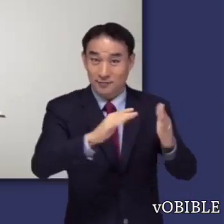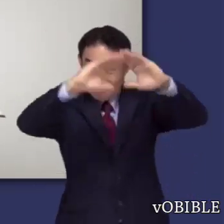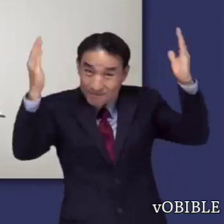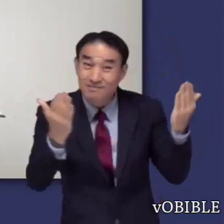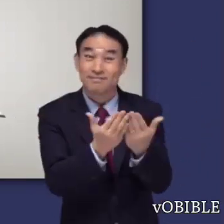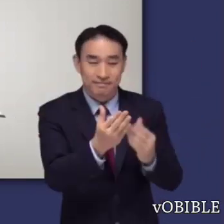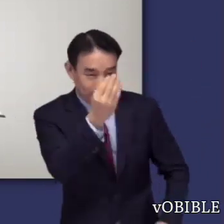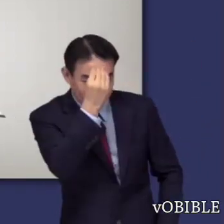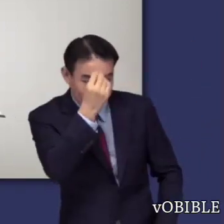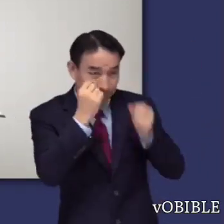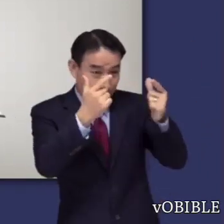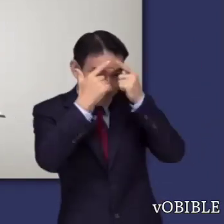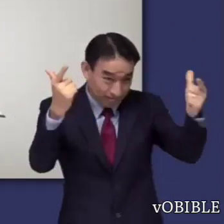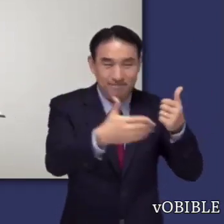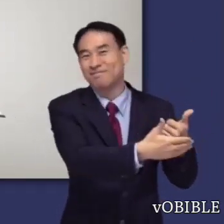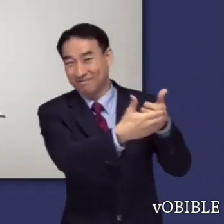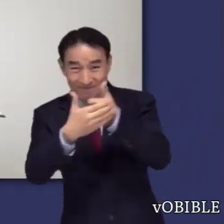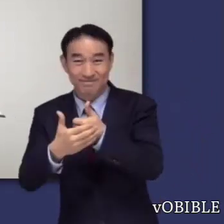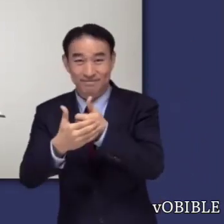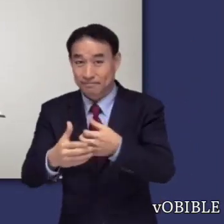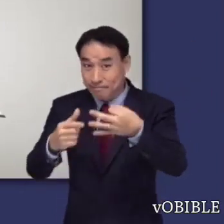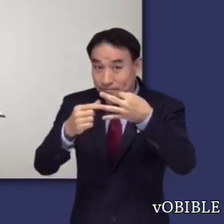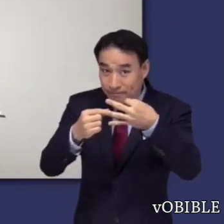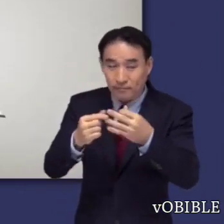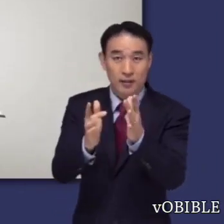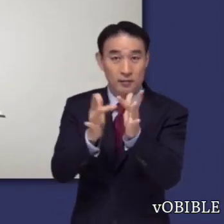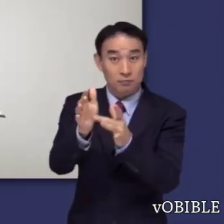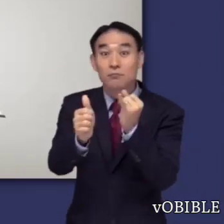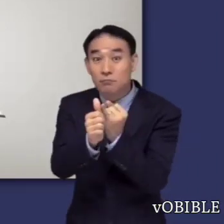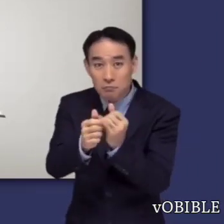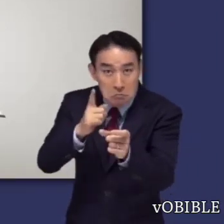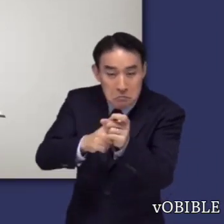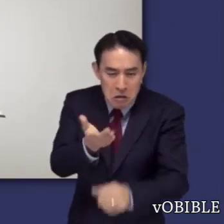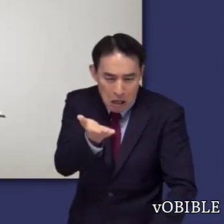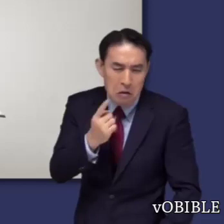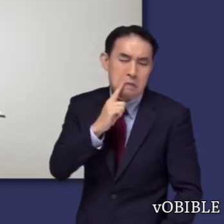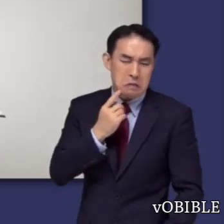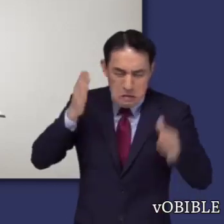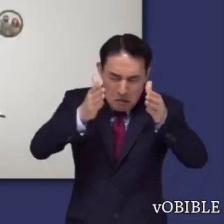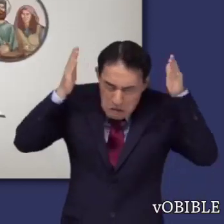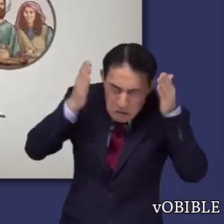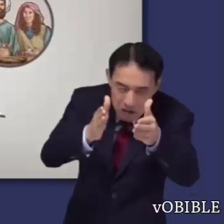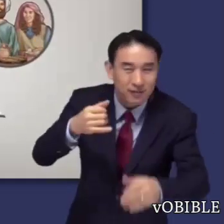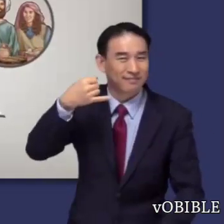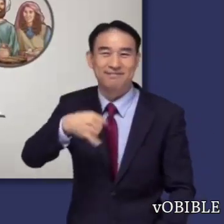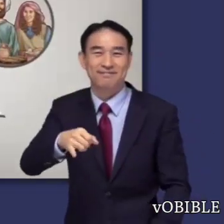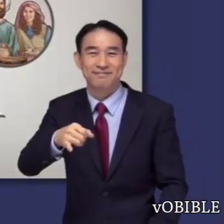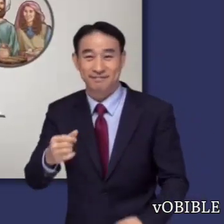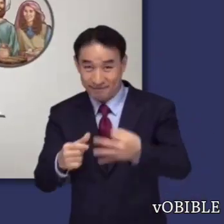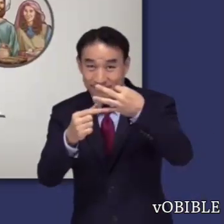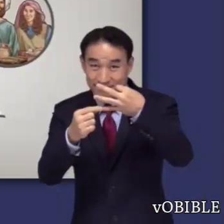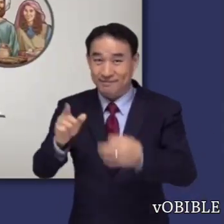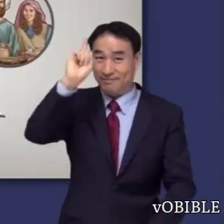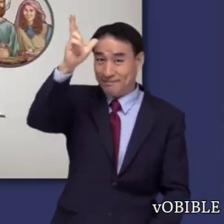样的人都能得救，确切认识真理。真基督徒应该避开贪财的陷阱，上帝的王